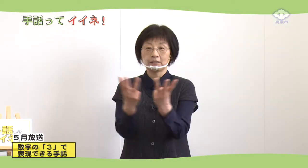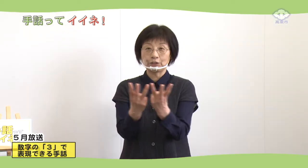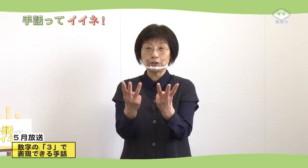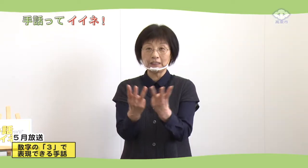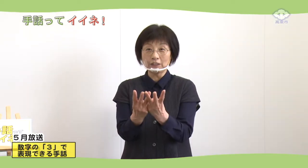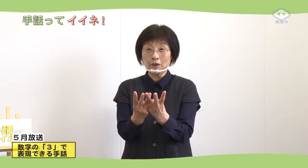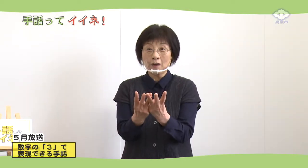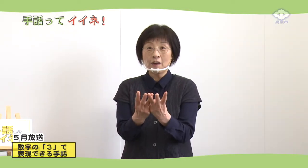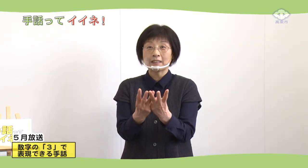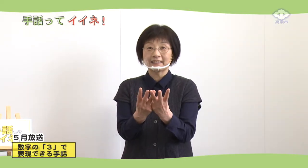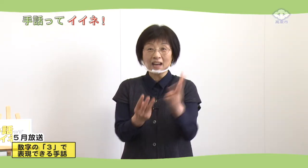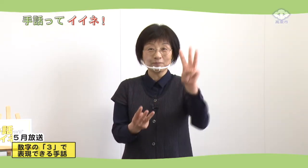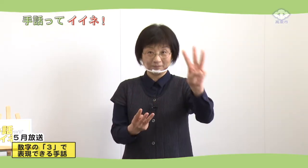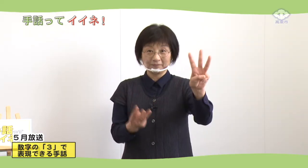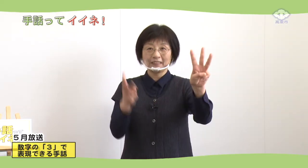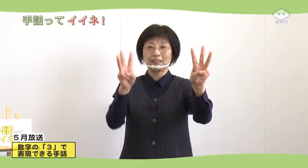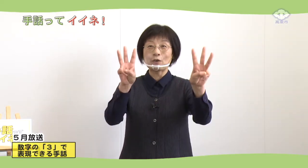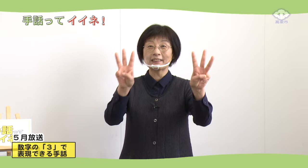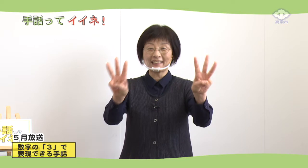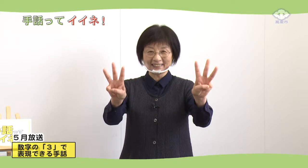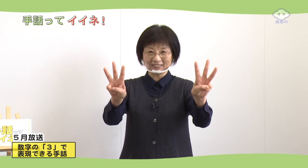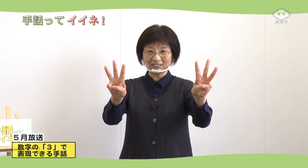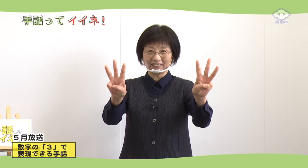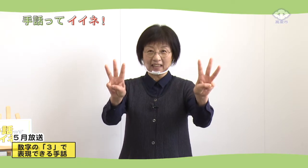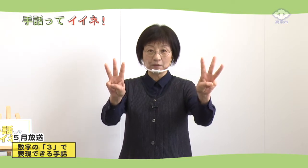数字の3、両手で作って